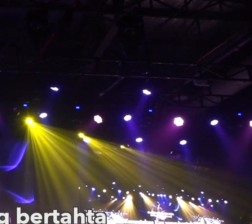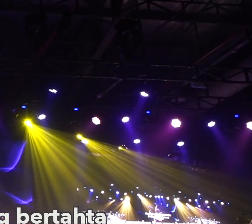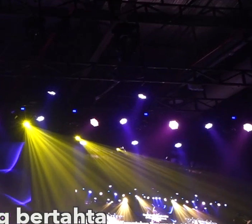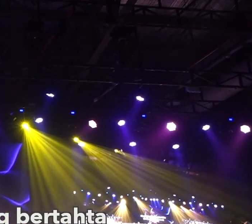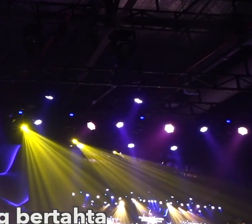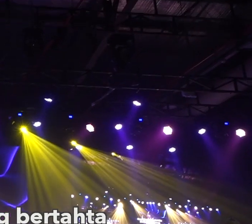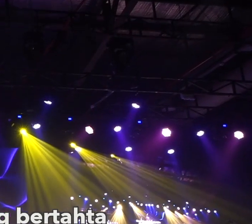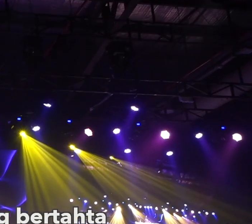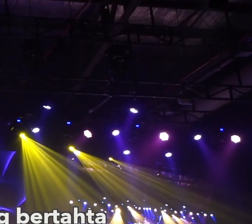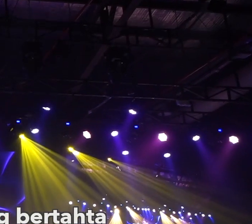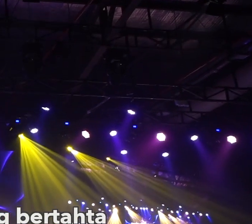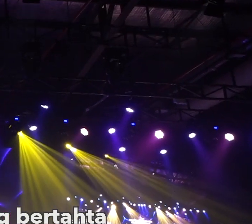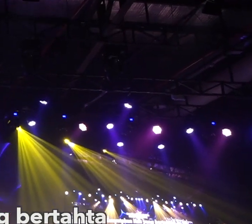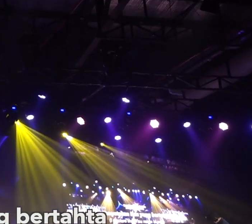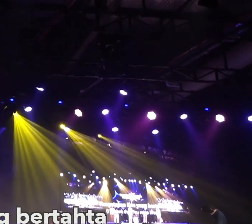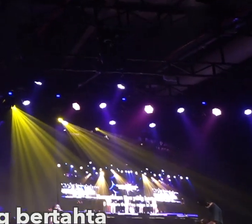nyatakan Kau yang